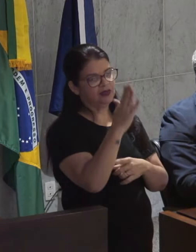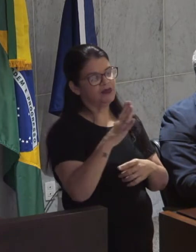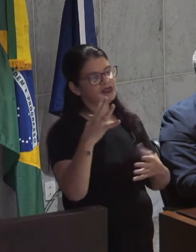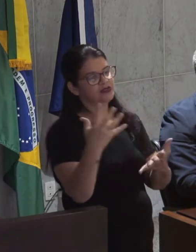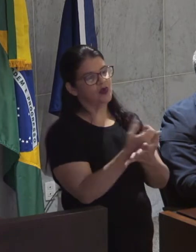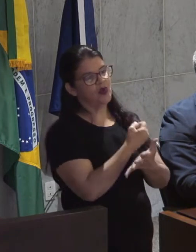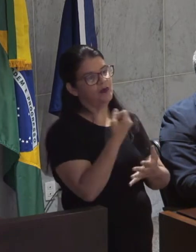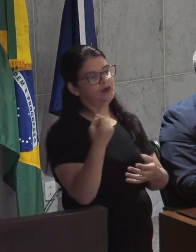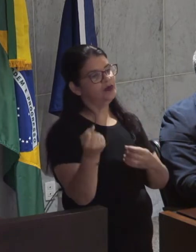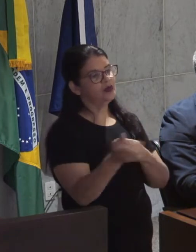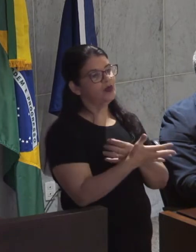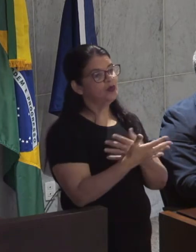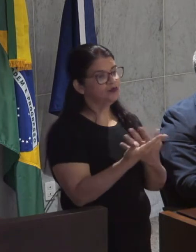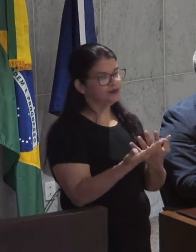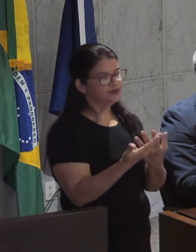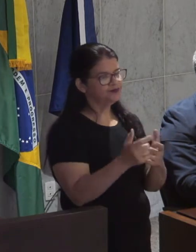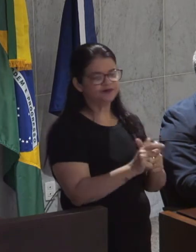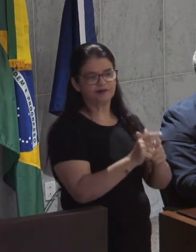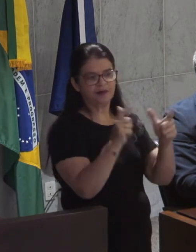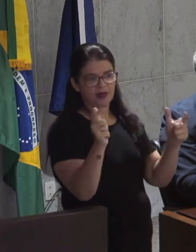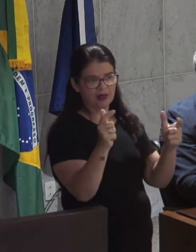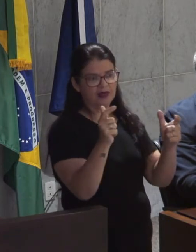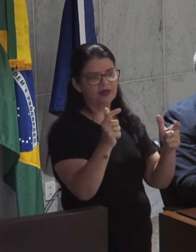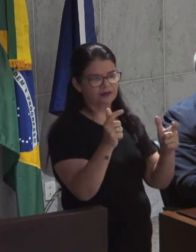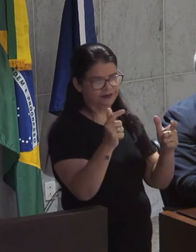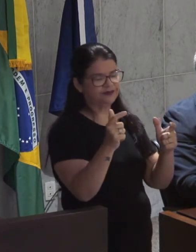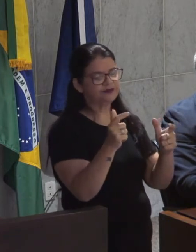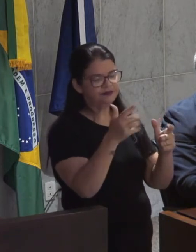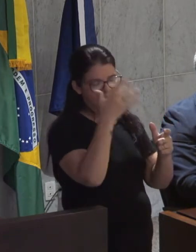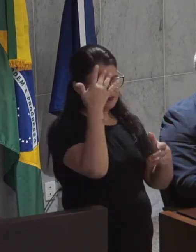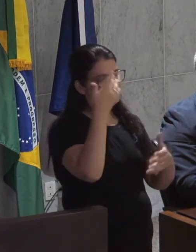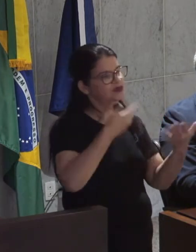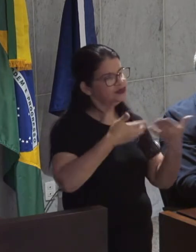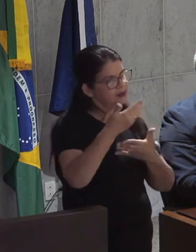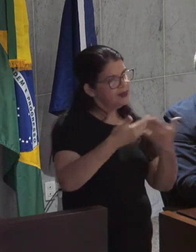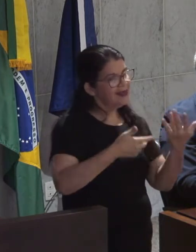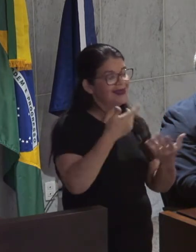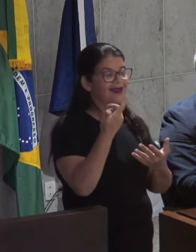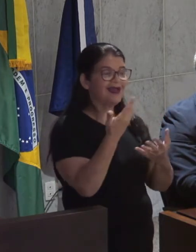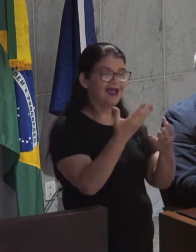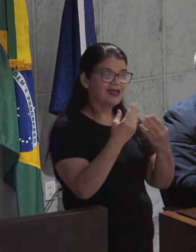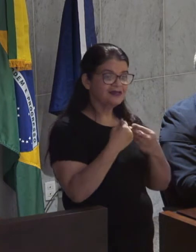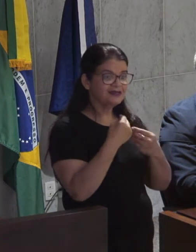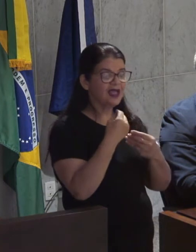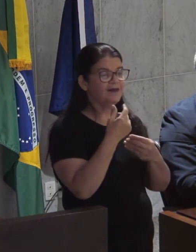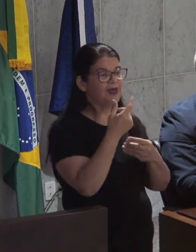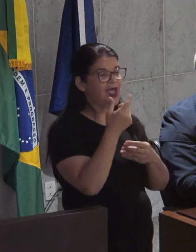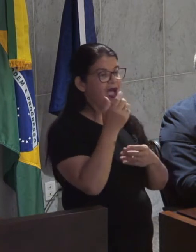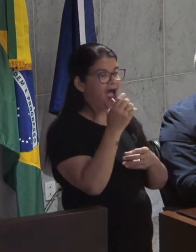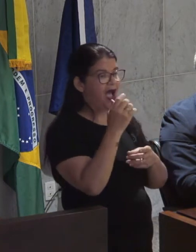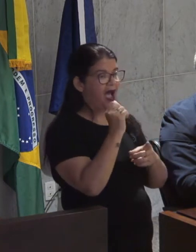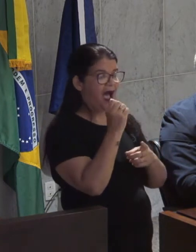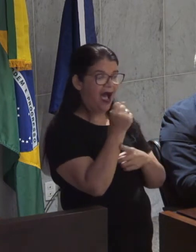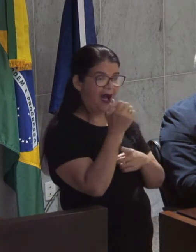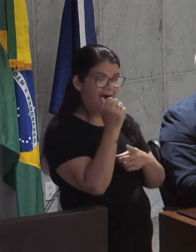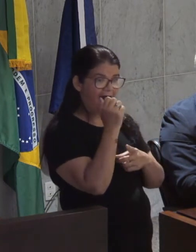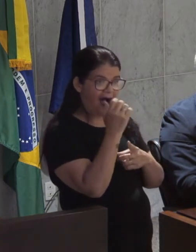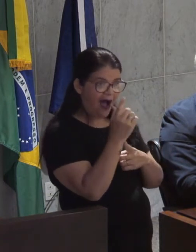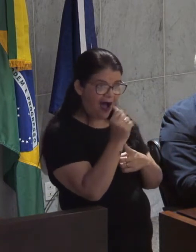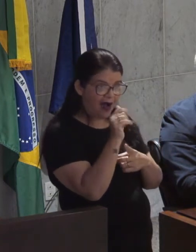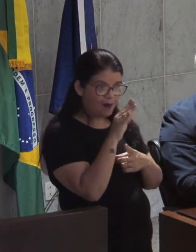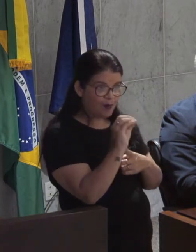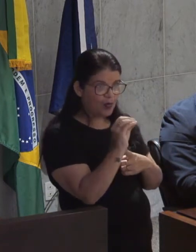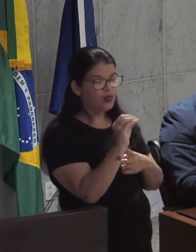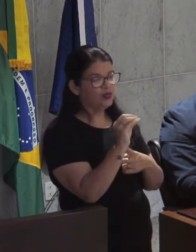golpe. Grande parte dos servidores recebem abono para o seu salário atingir o valor do